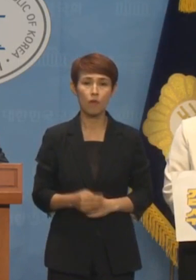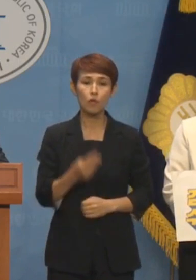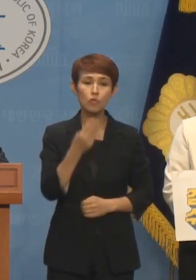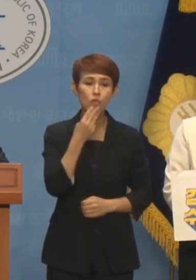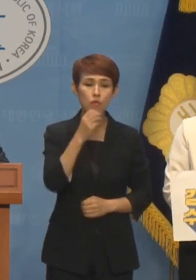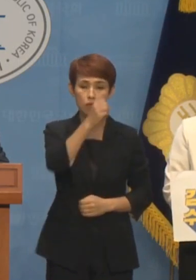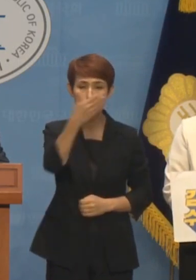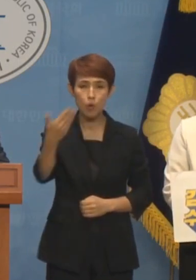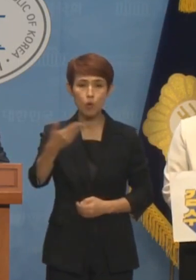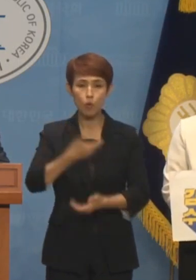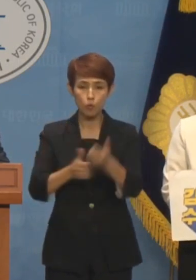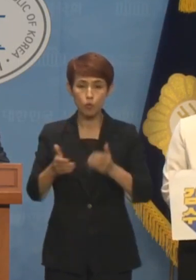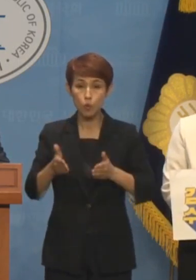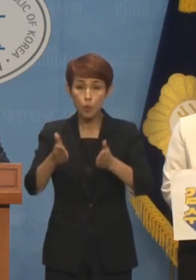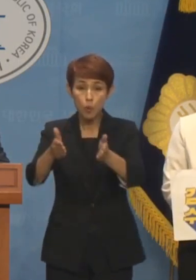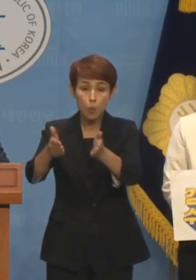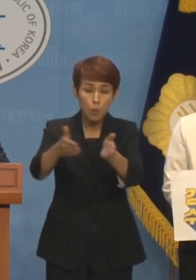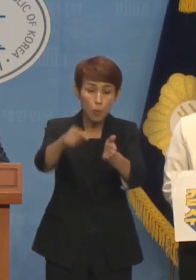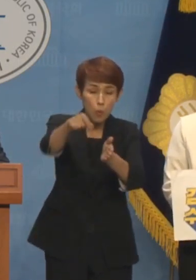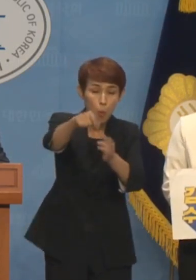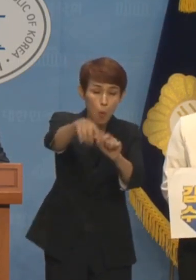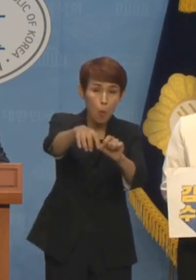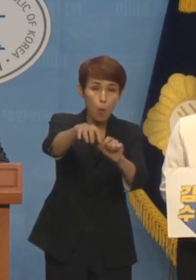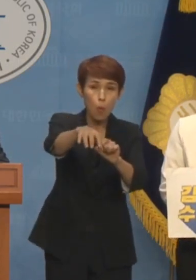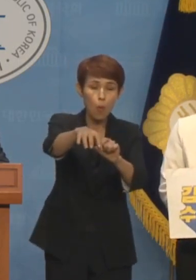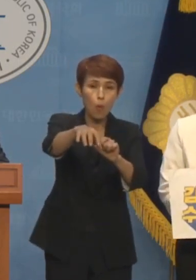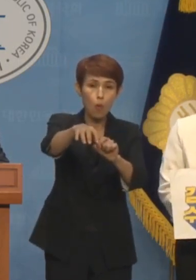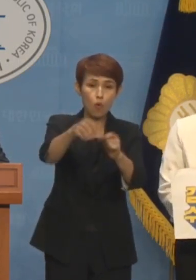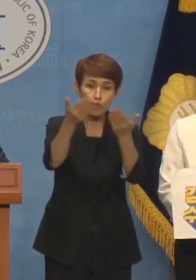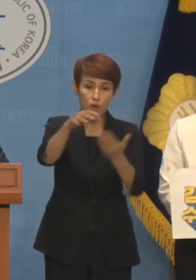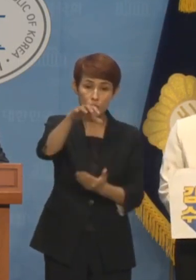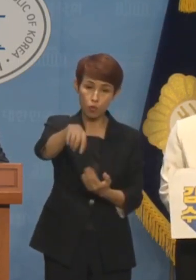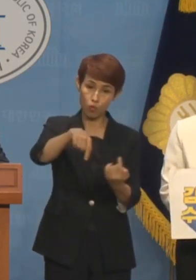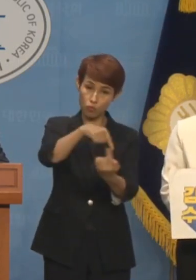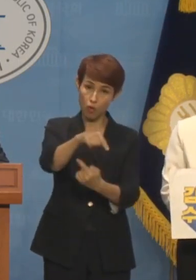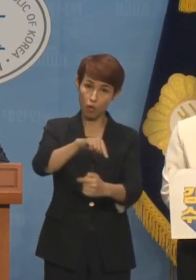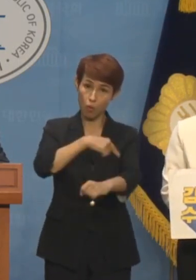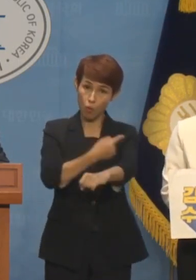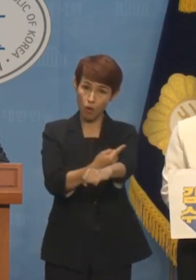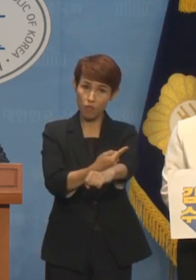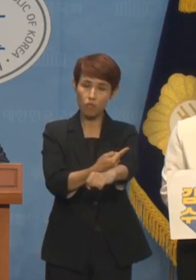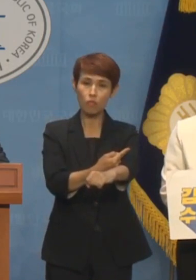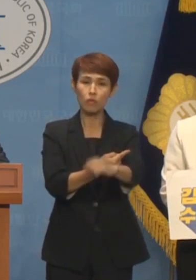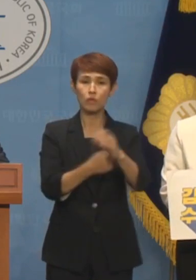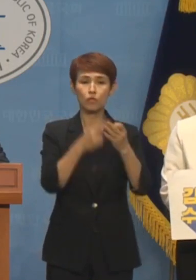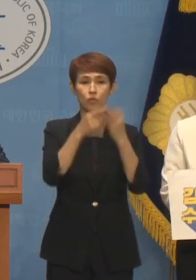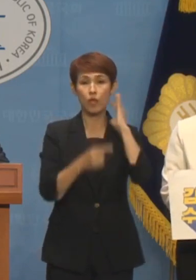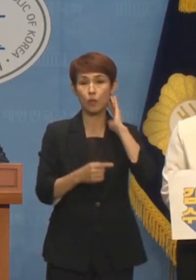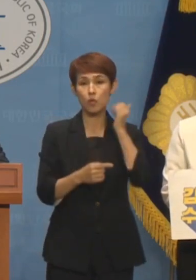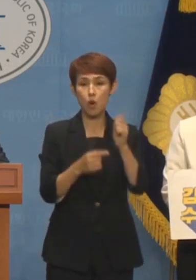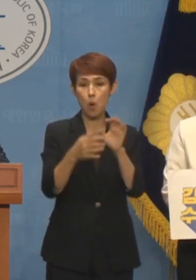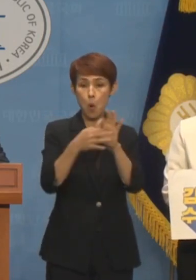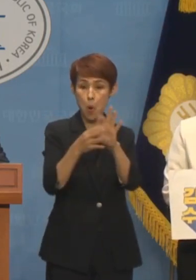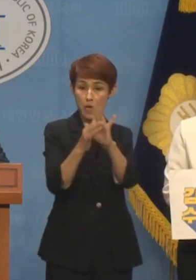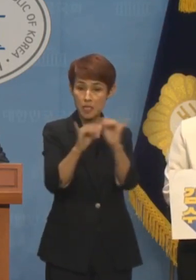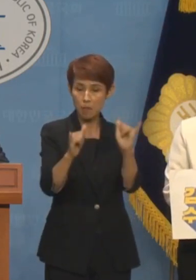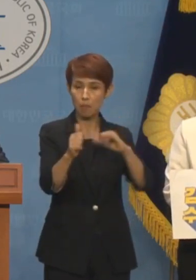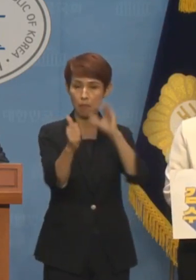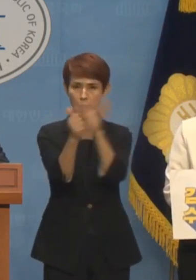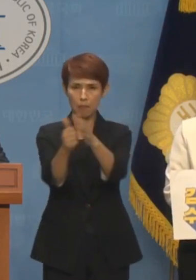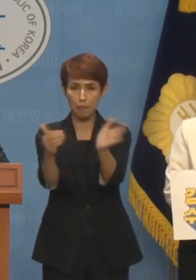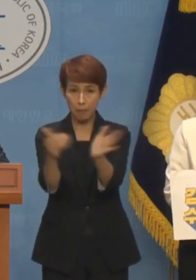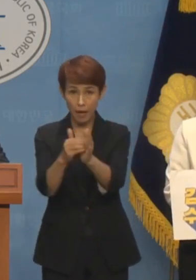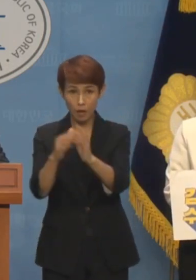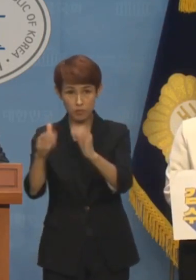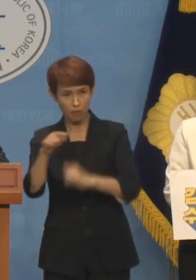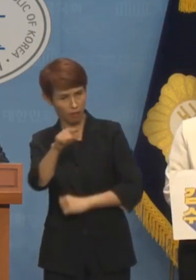변경 노선 인근의 휴게소 운영권이 윤석열 대통령 친구에게 넘어간 의혹까지 국민들은 쉽게 용납할 수